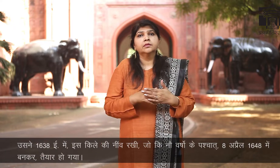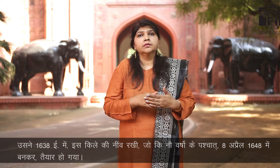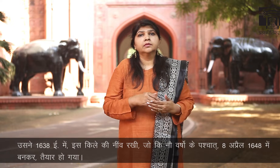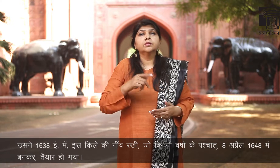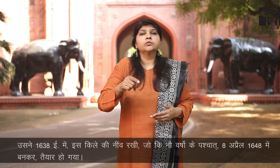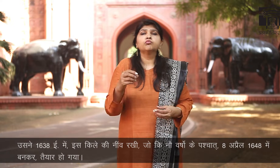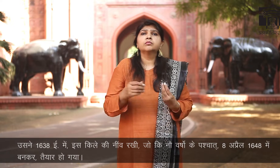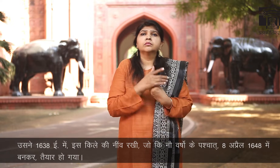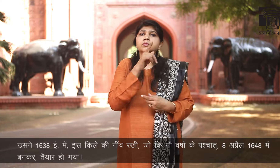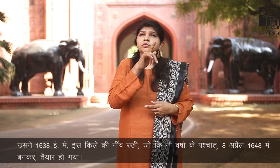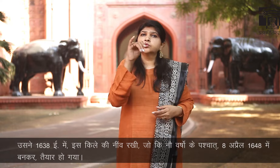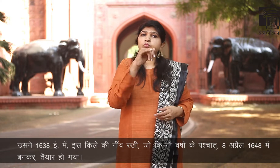उसने 1638 ईस्वी में